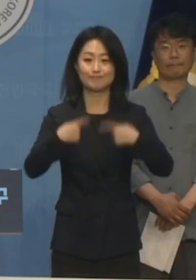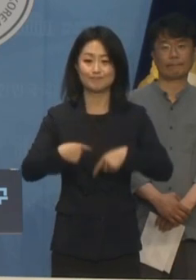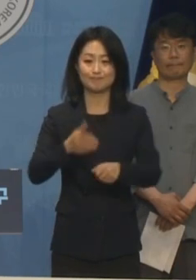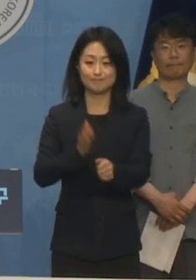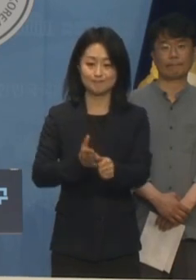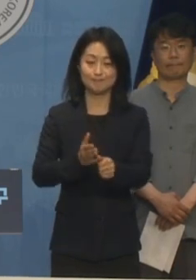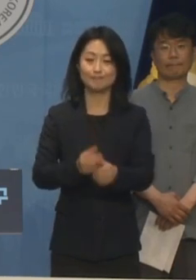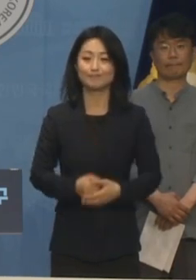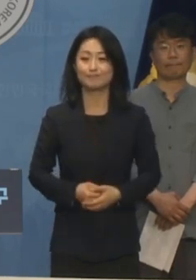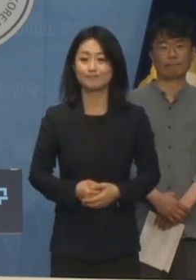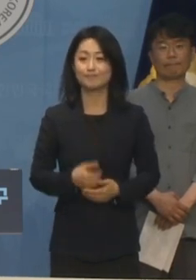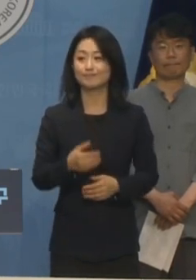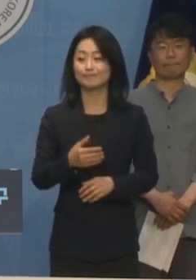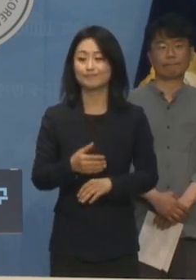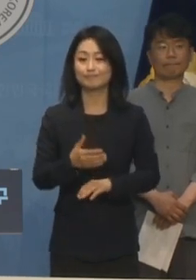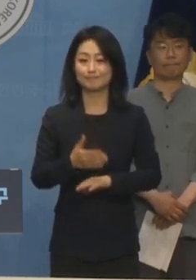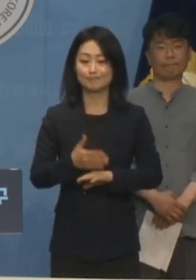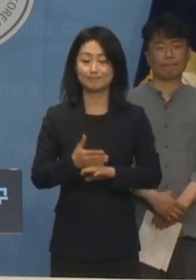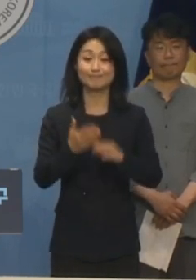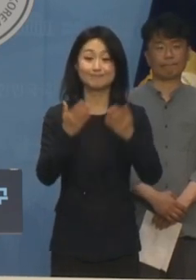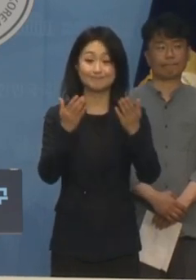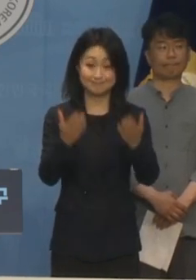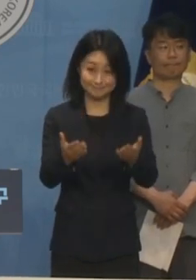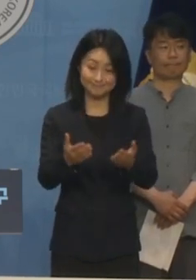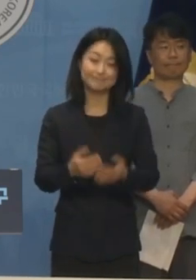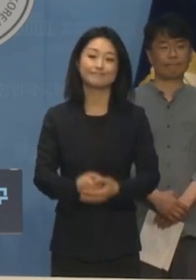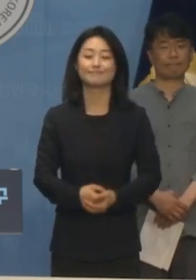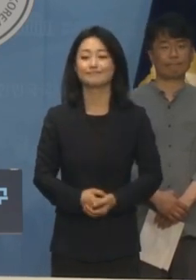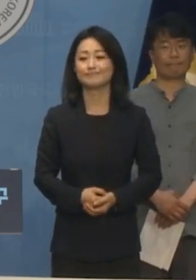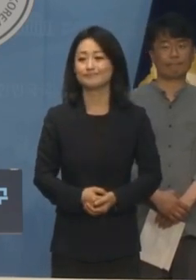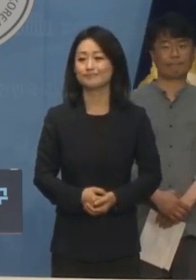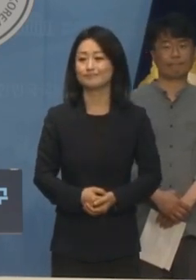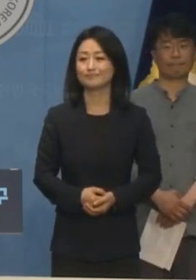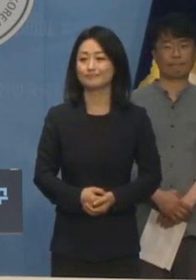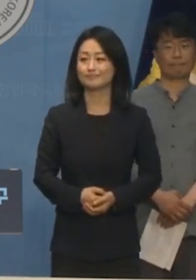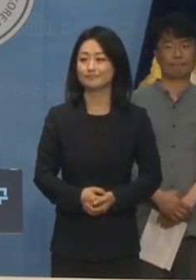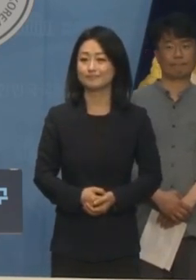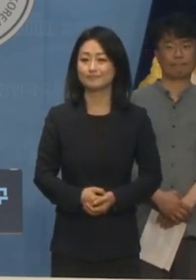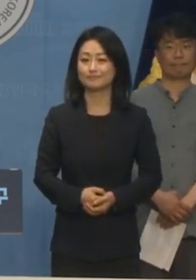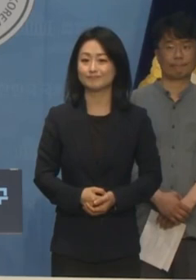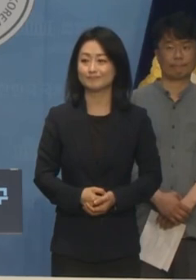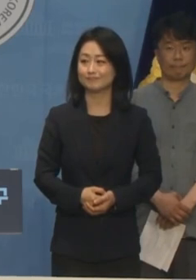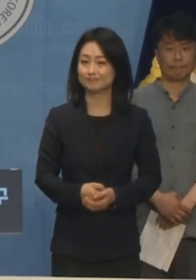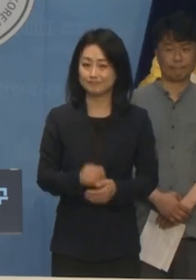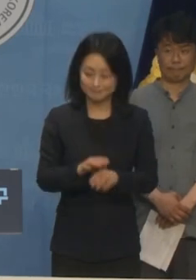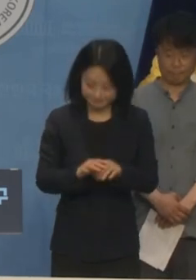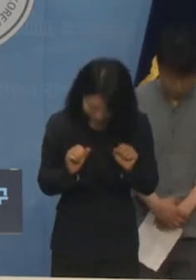협력을 기대하겠습니다. 이상으로 오늘 결의안 발의 기자회견을 마치겠습니다. 감사합니다.